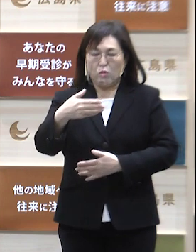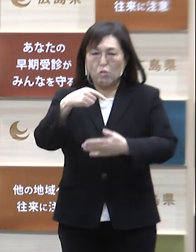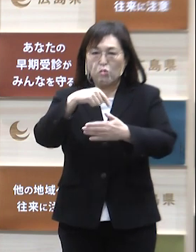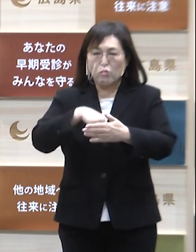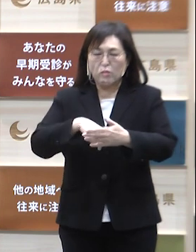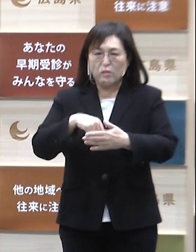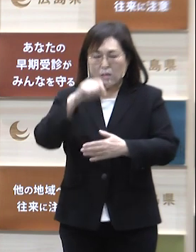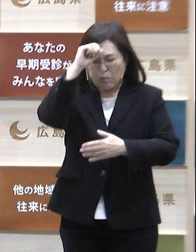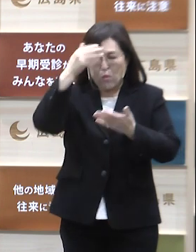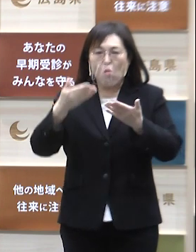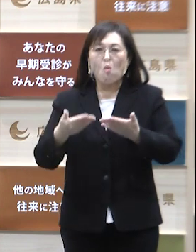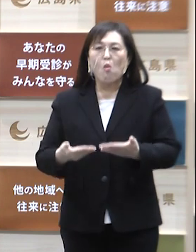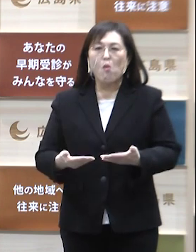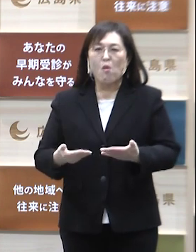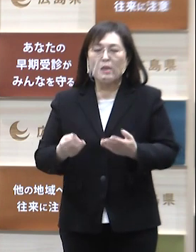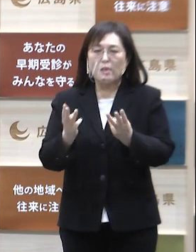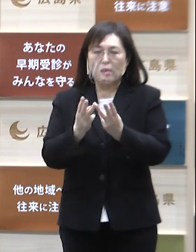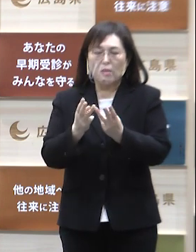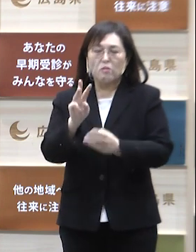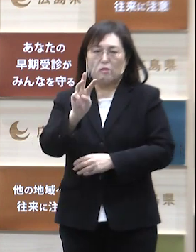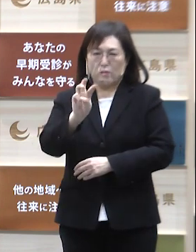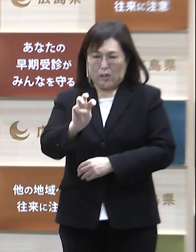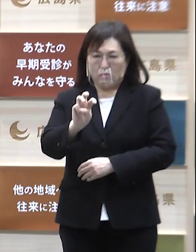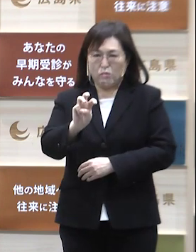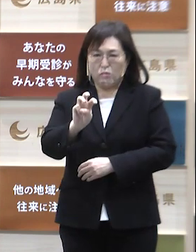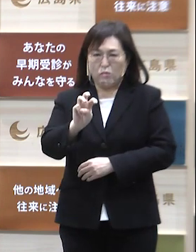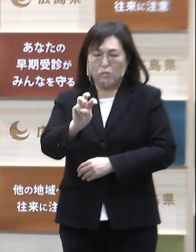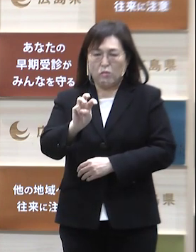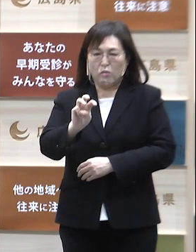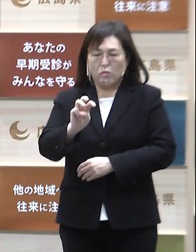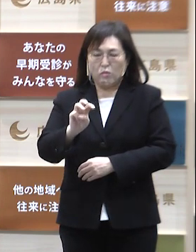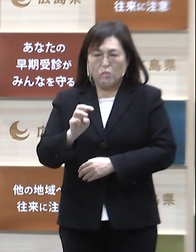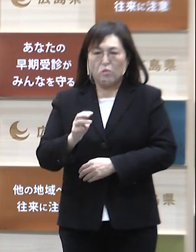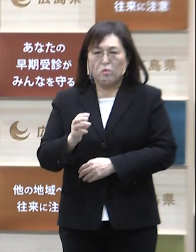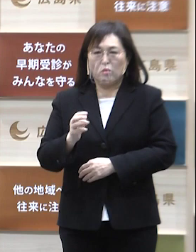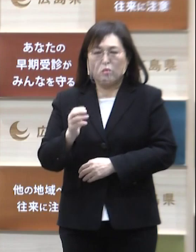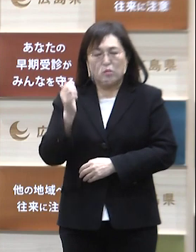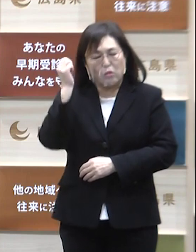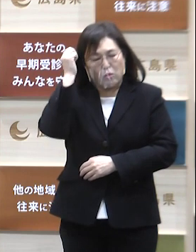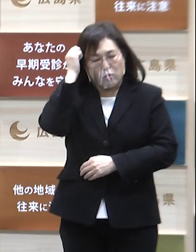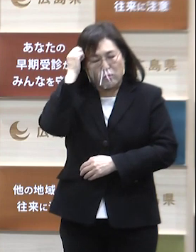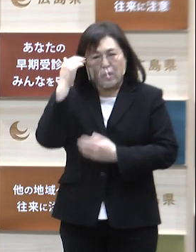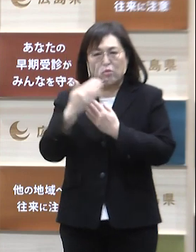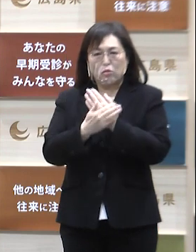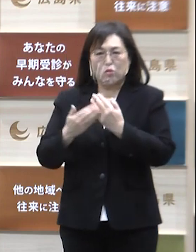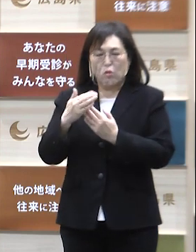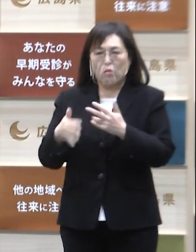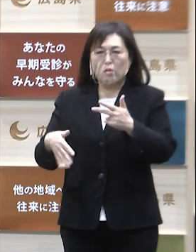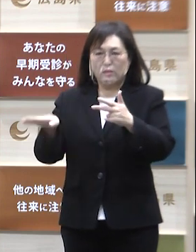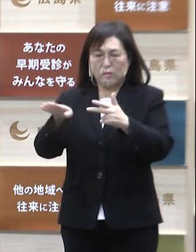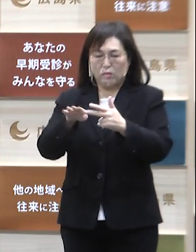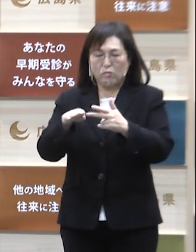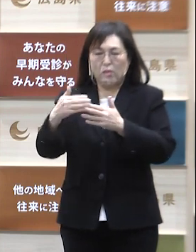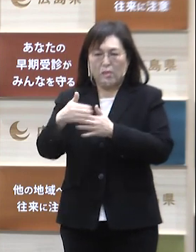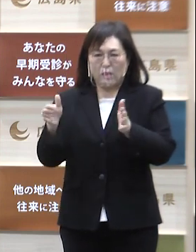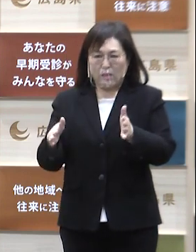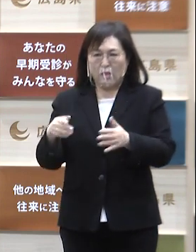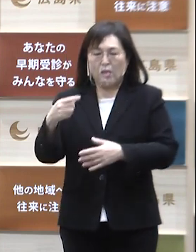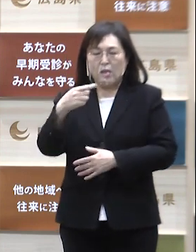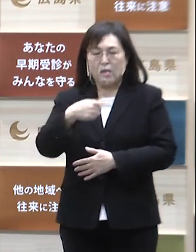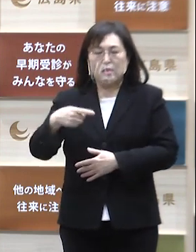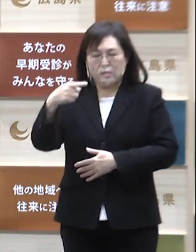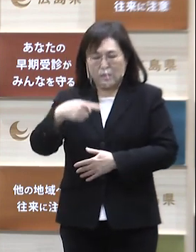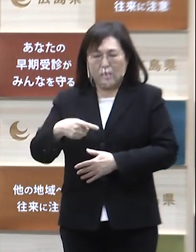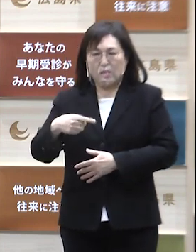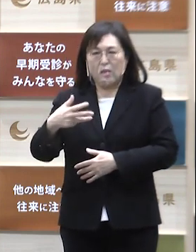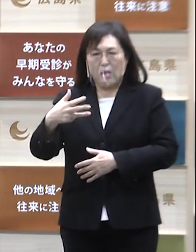重症病床は30床、宿泊療養施設は1038室確保